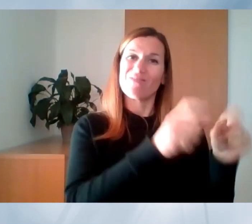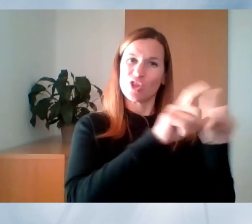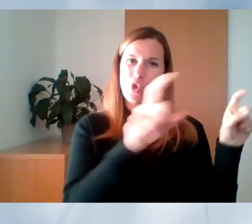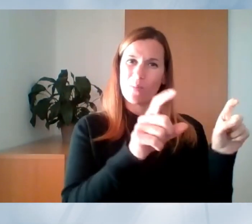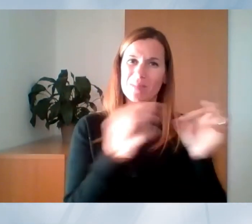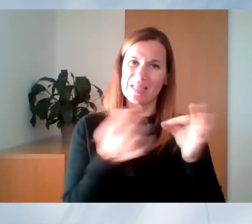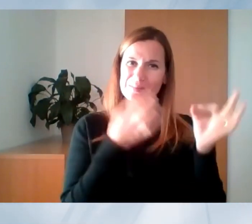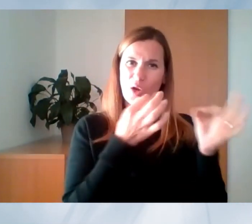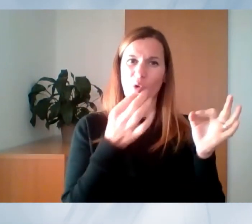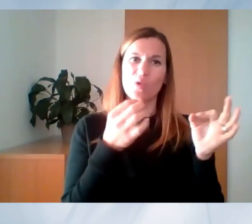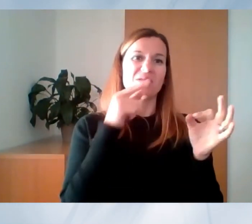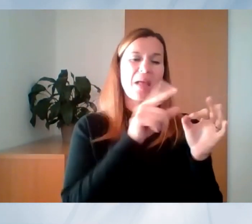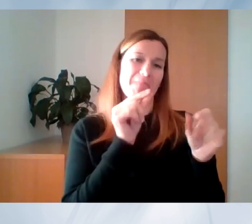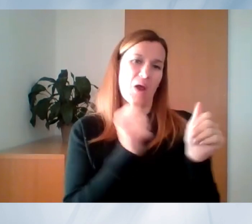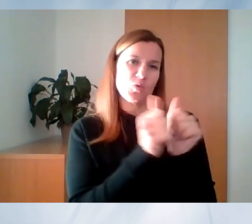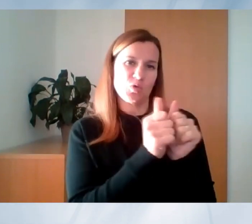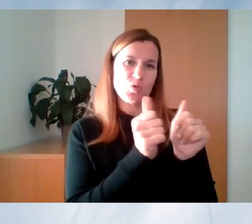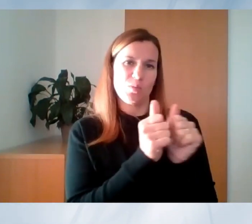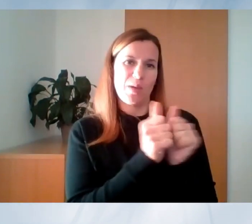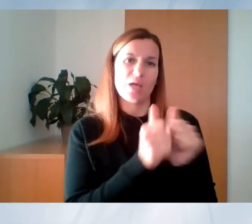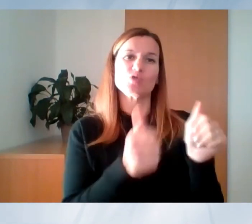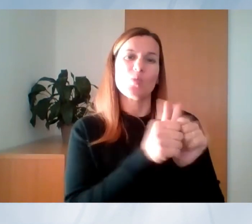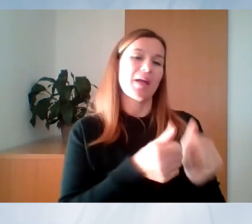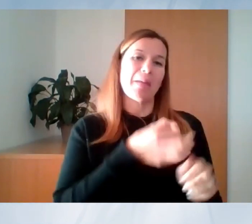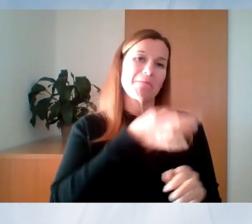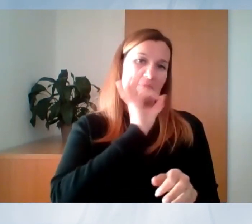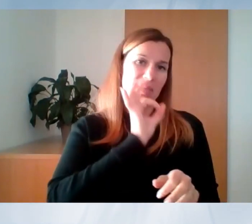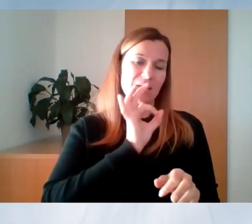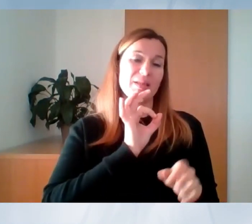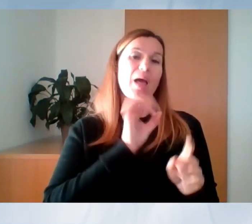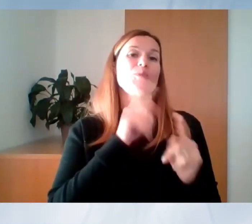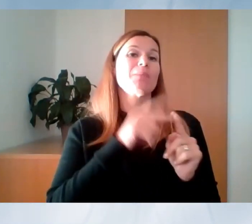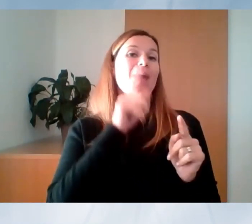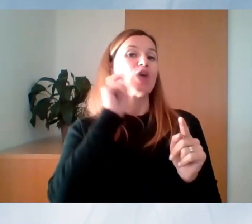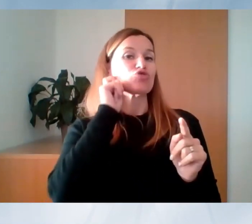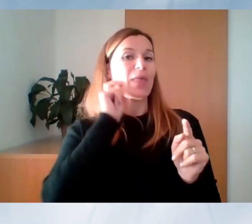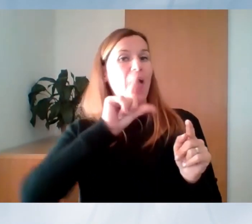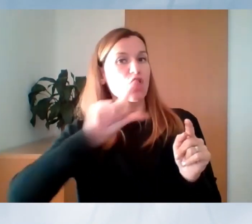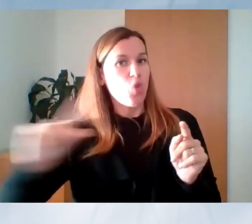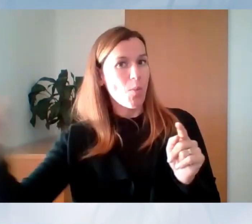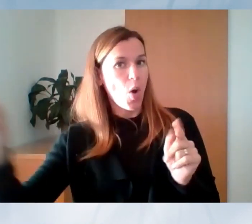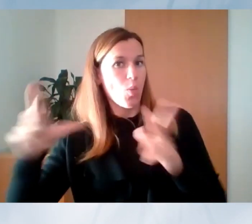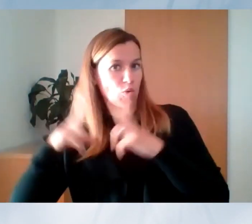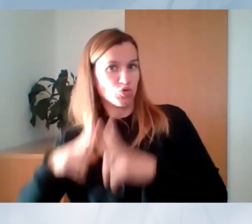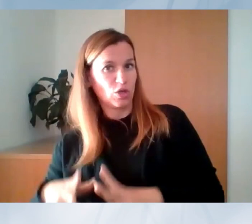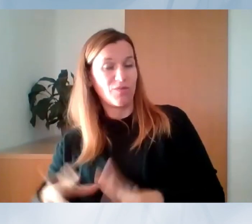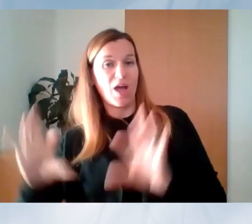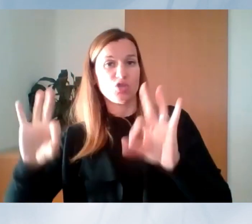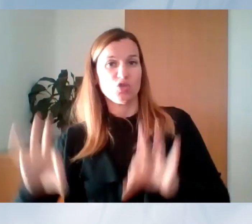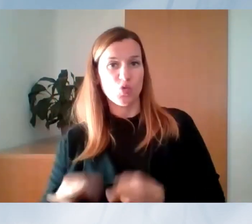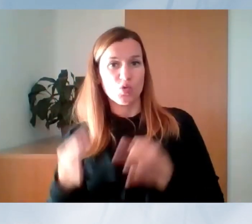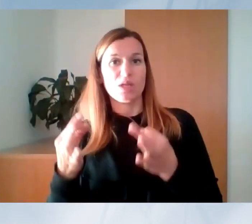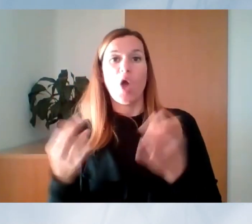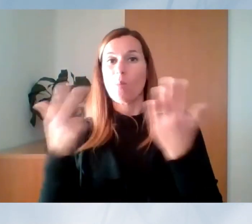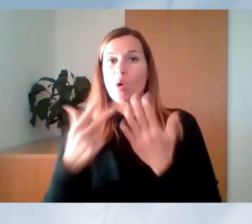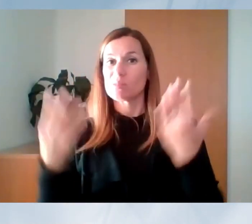tam z njim morda malo, morda spijeta še en sokol, kaj takega, potem gre pa ona domov, počiva, zjutraj ob